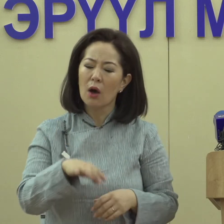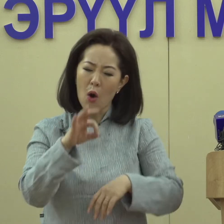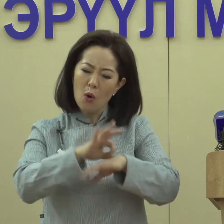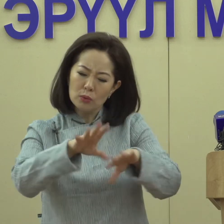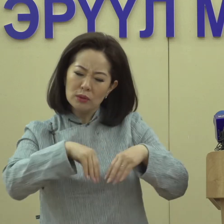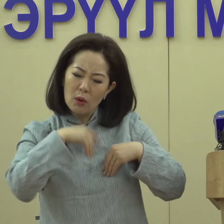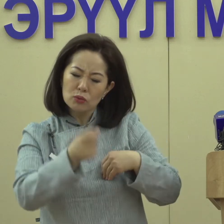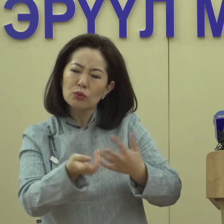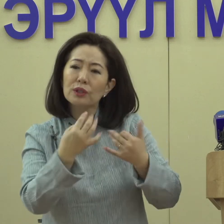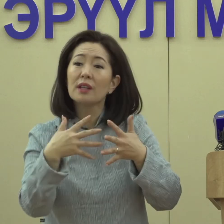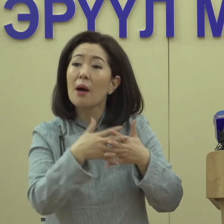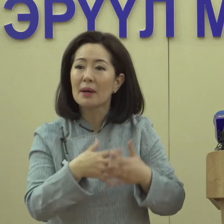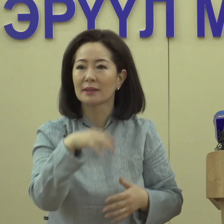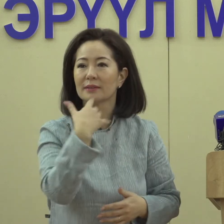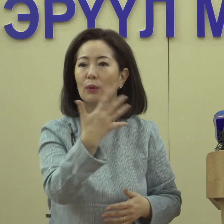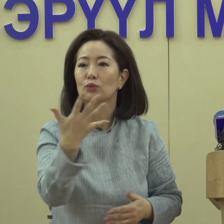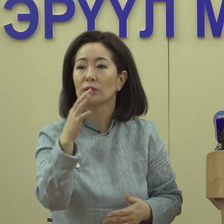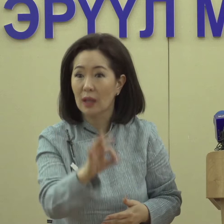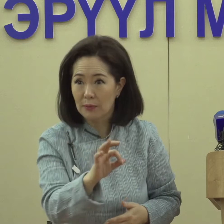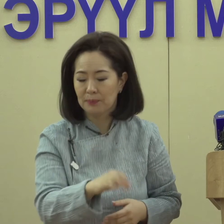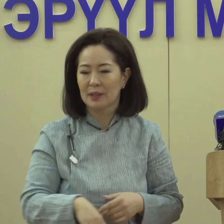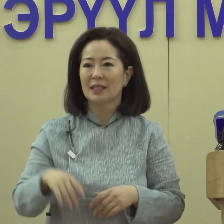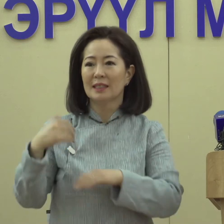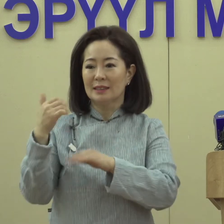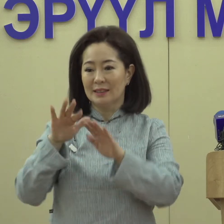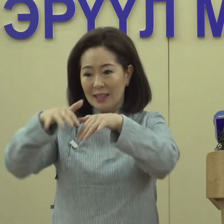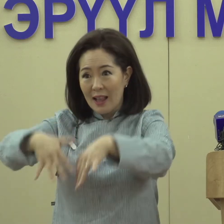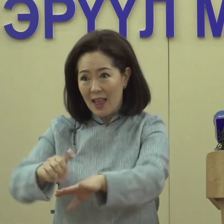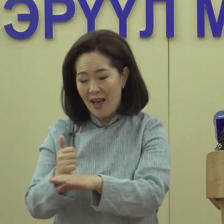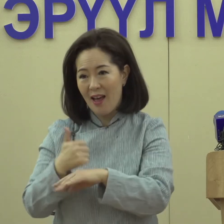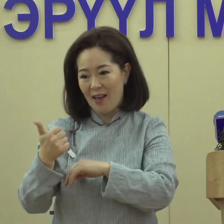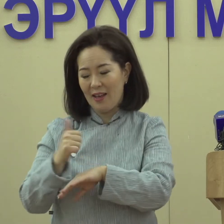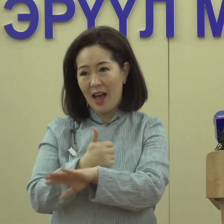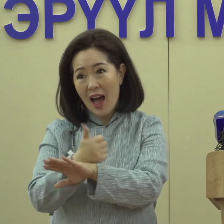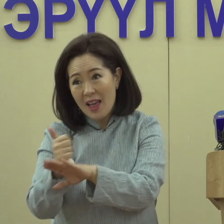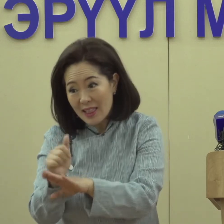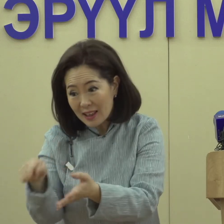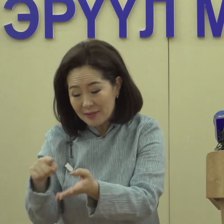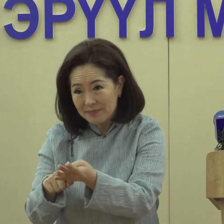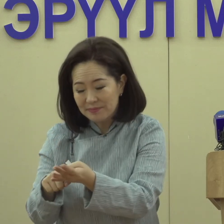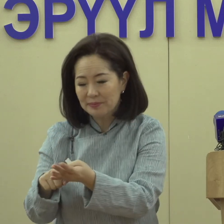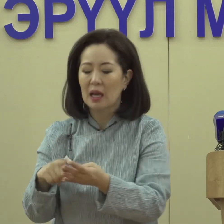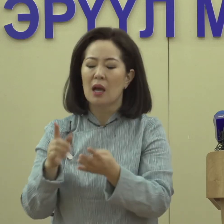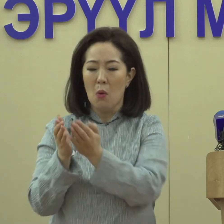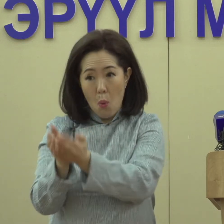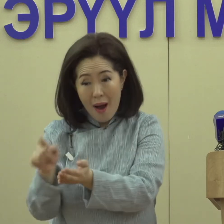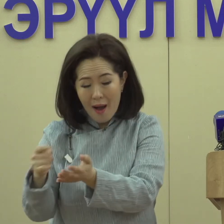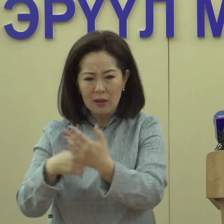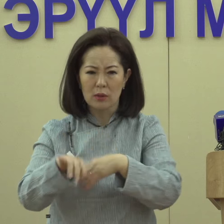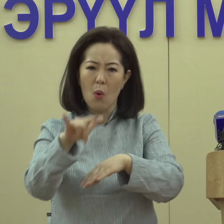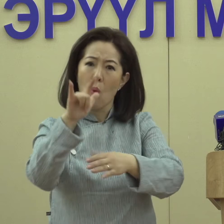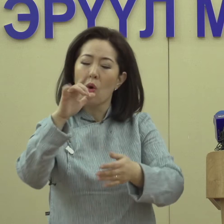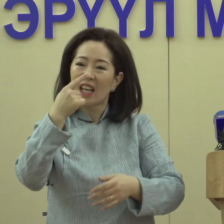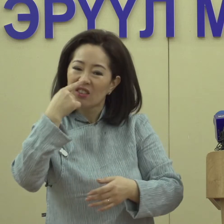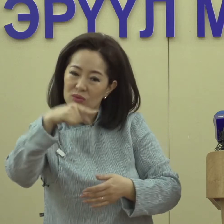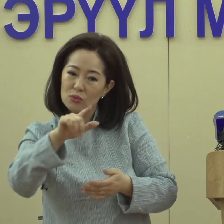байгаа. За далайн аяллийн хөлөг онгоцуд болон Ухаан хотоос татаж авсан иргэдээс гадна тус улсын нутаг дэвсгэр